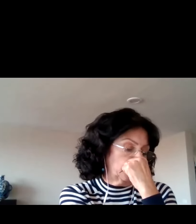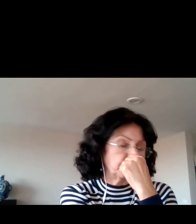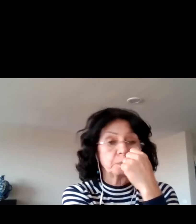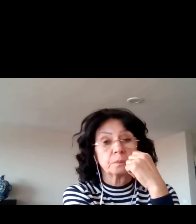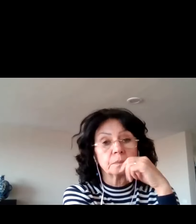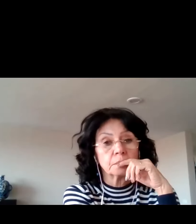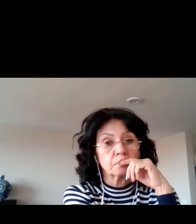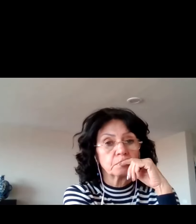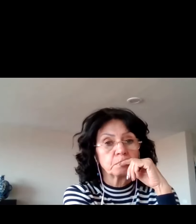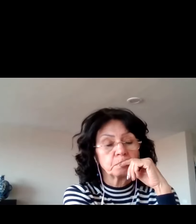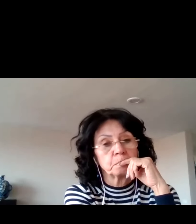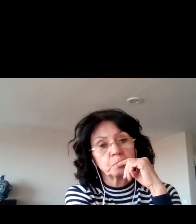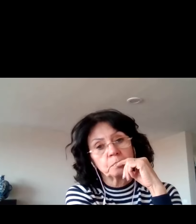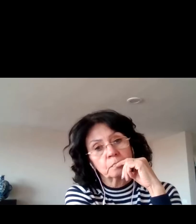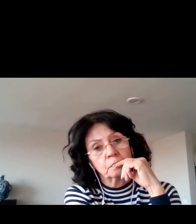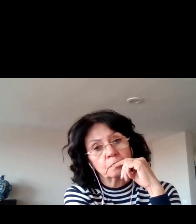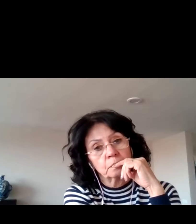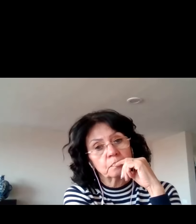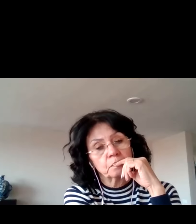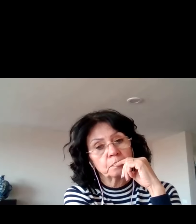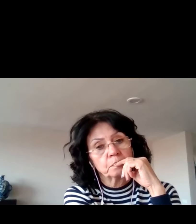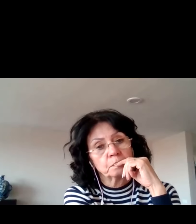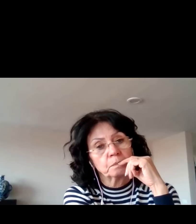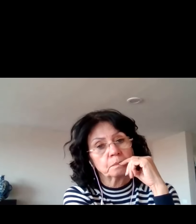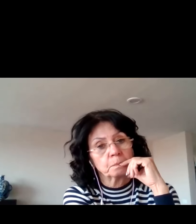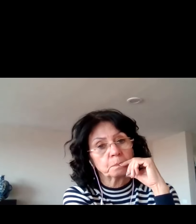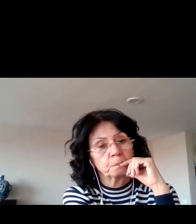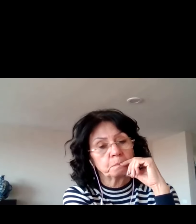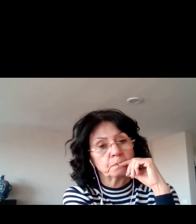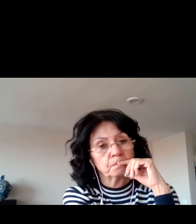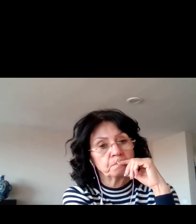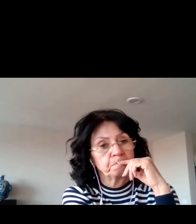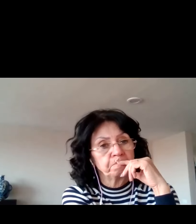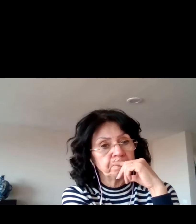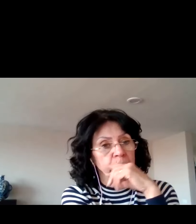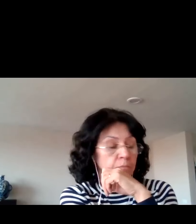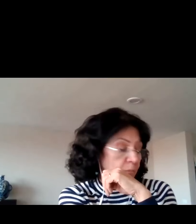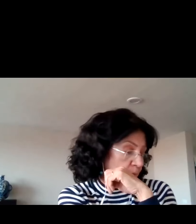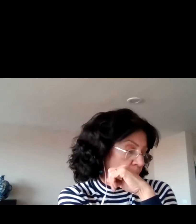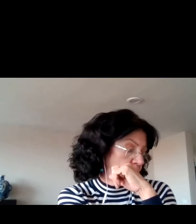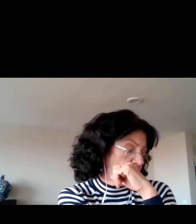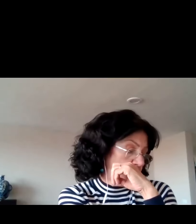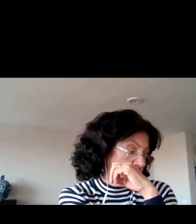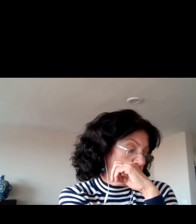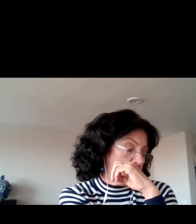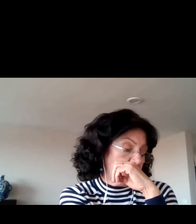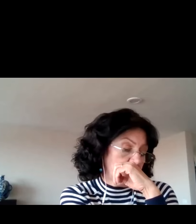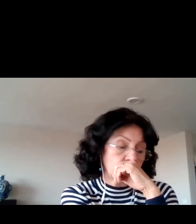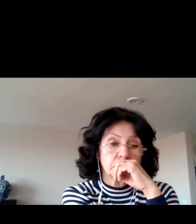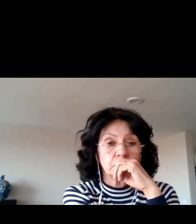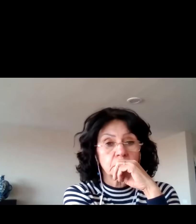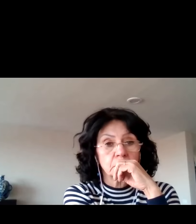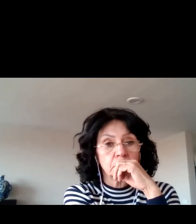nuestra organización, vigilando que todo funcione correctamente. ¿Quién es ese oficial de cumplimiento? No sé, podría ser